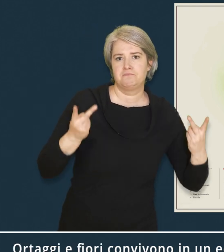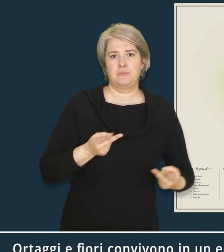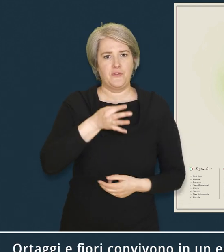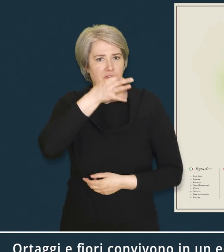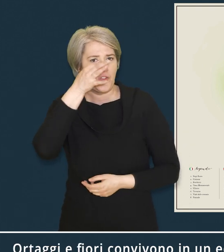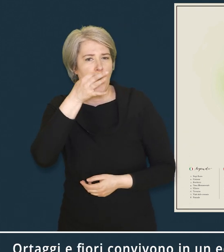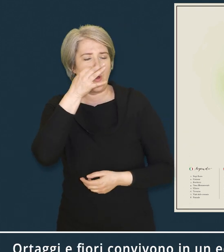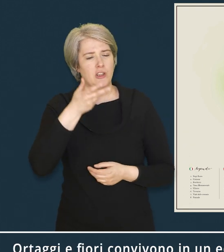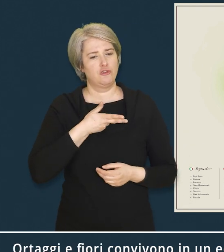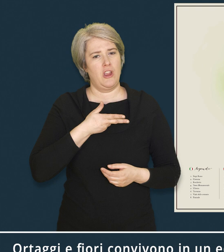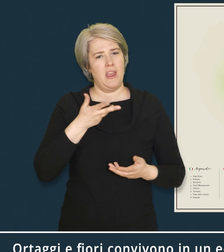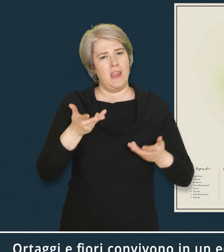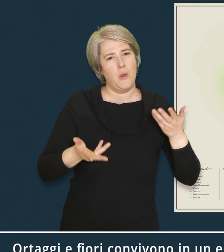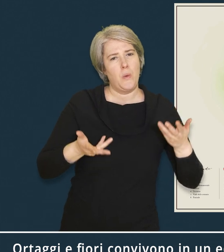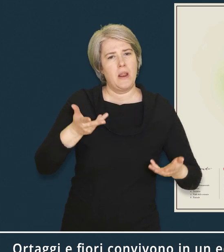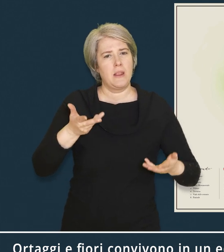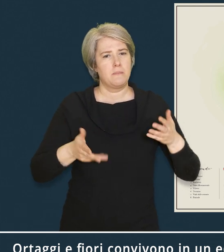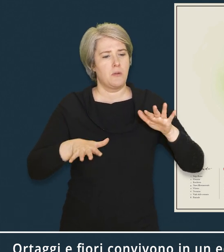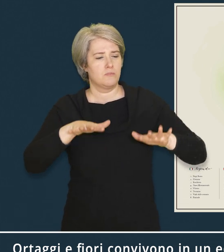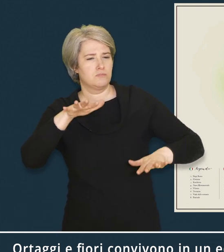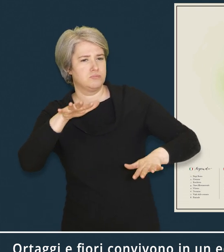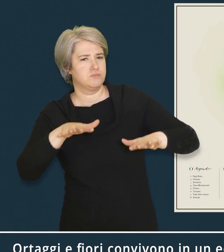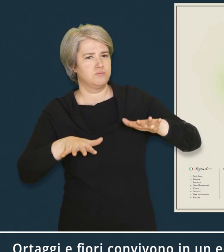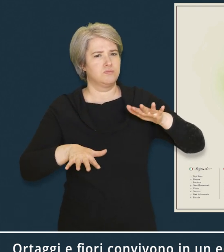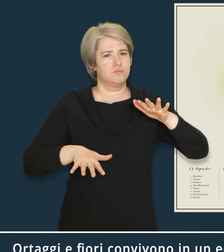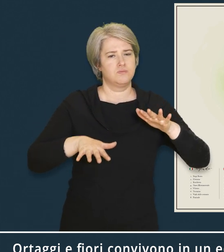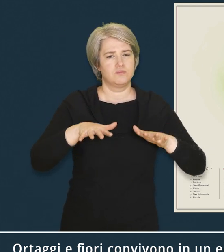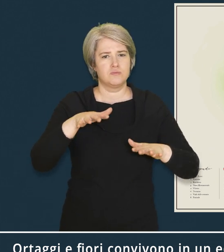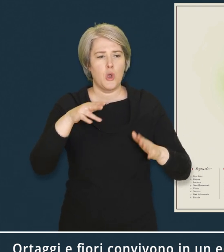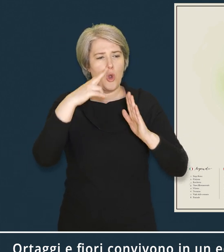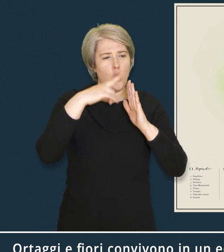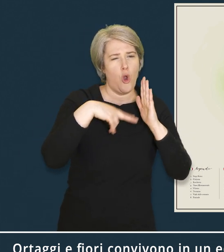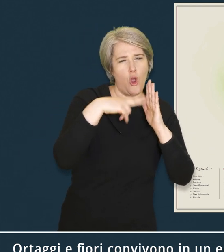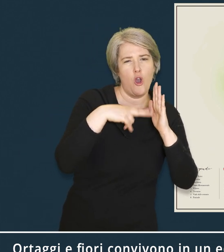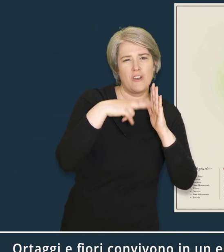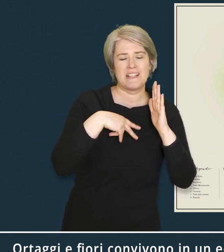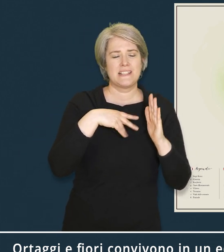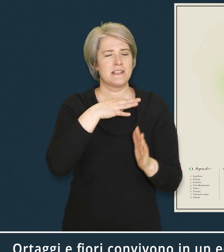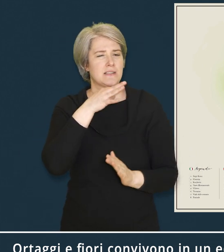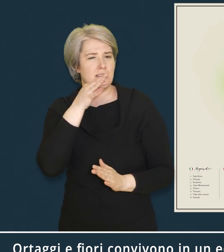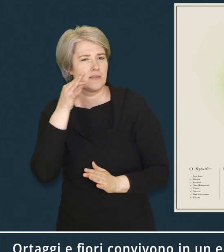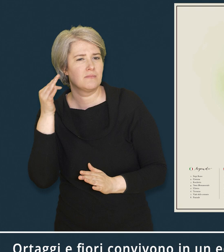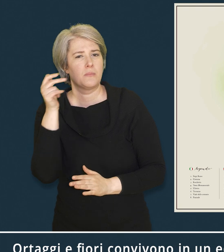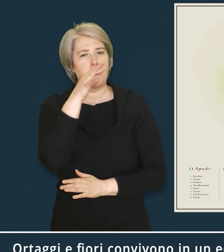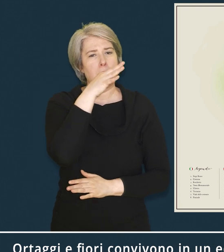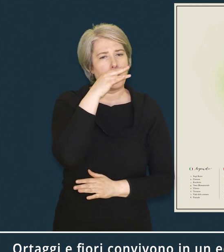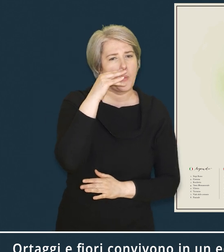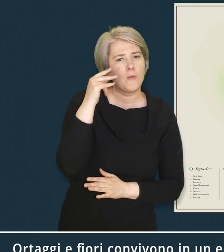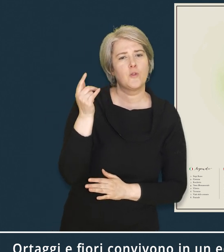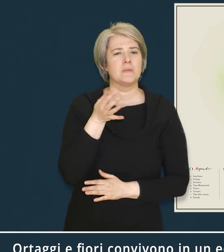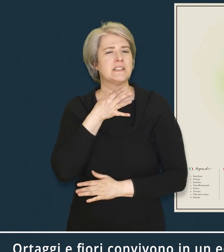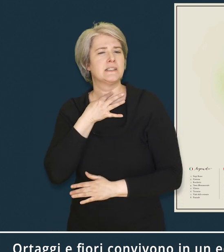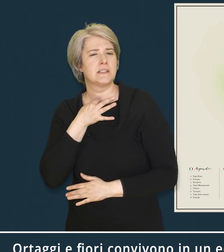Ortaggi e fiori convivono in un equilibrio di sapori, profumi e colori, per